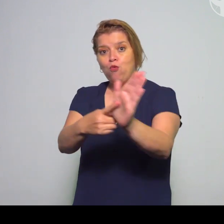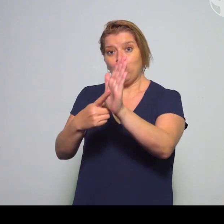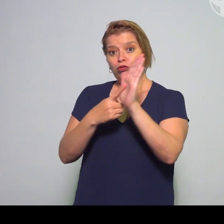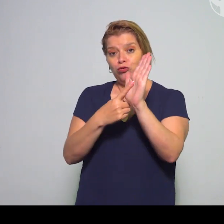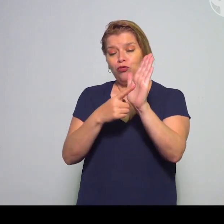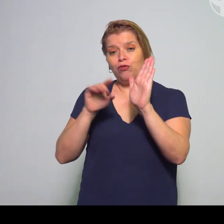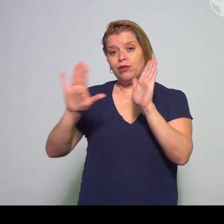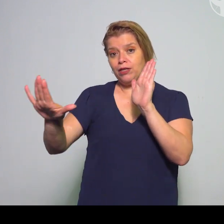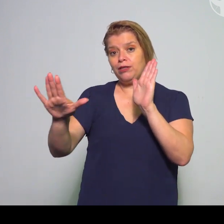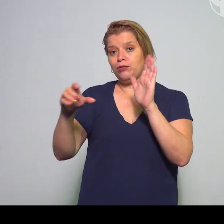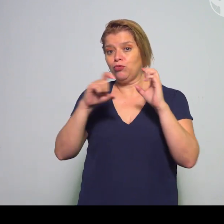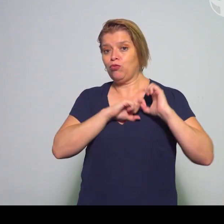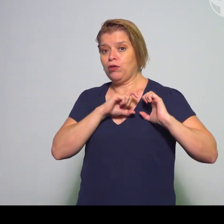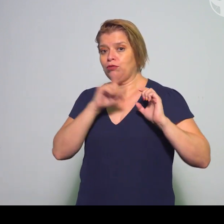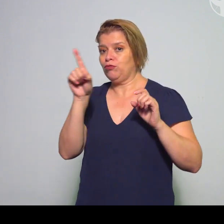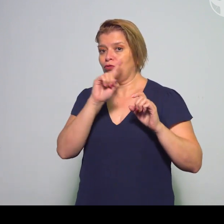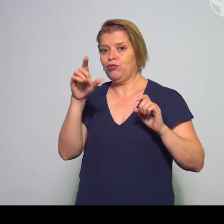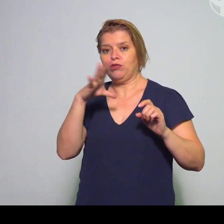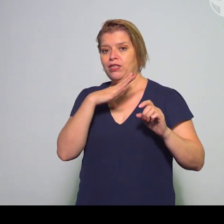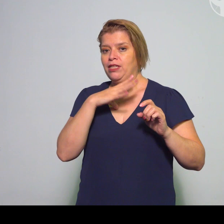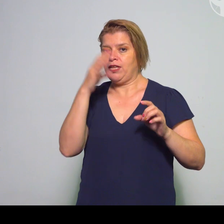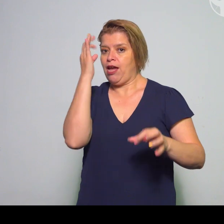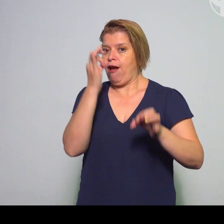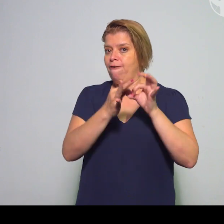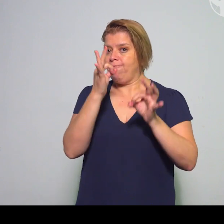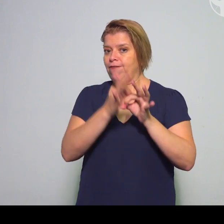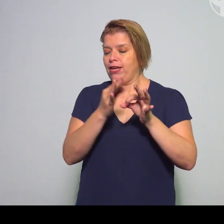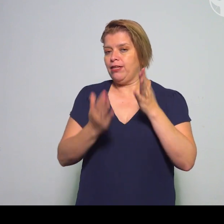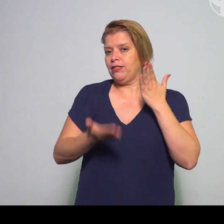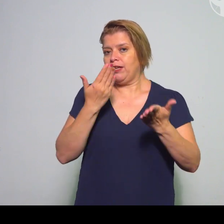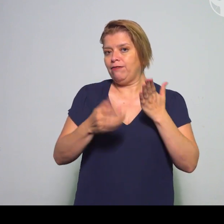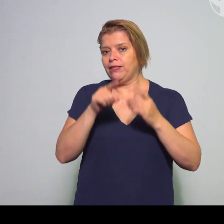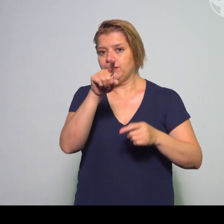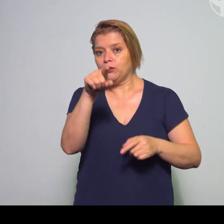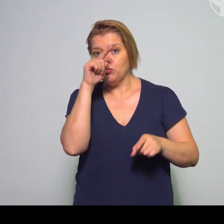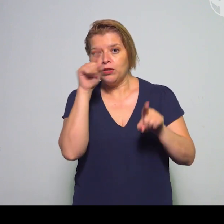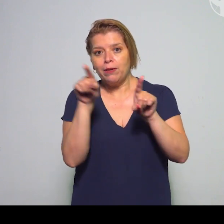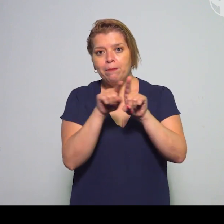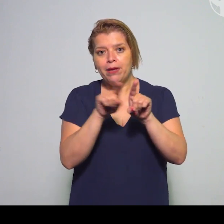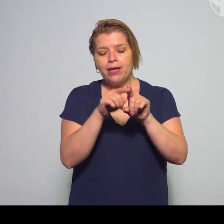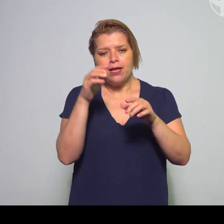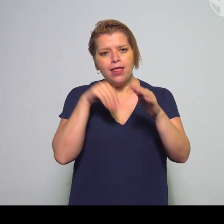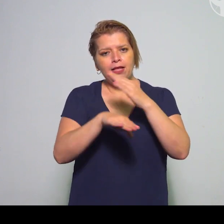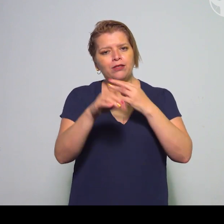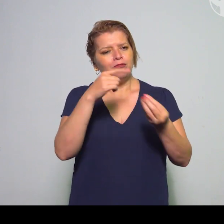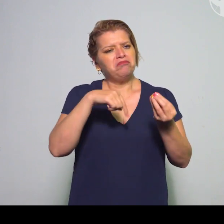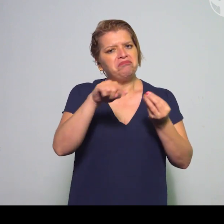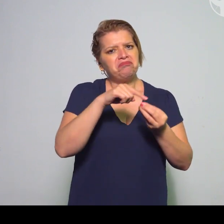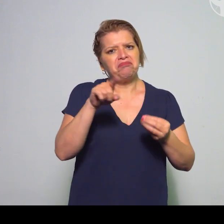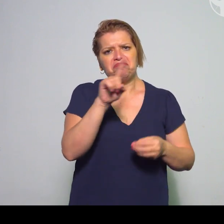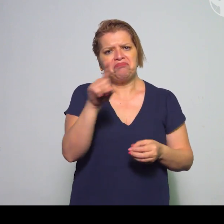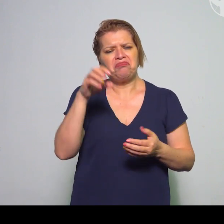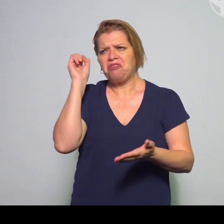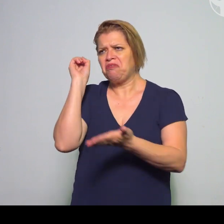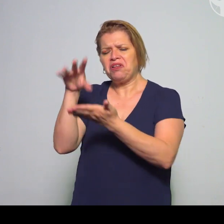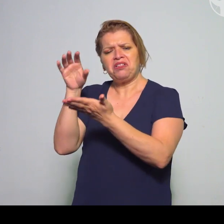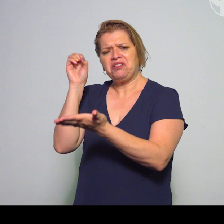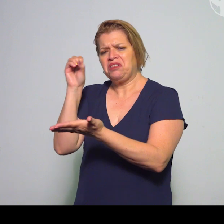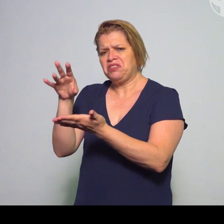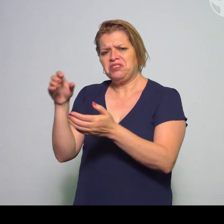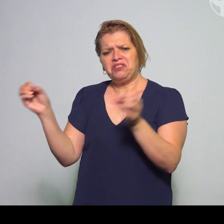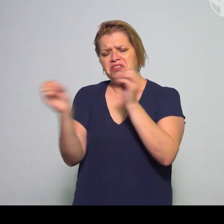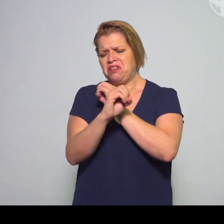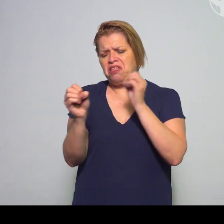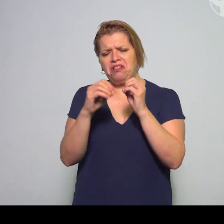en evidencia entonces que su corazón no estaba lleno de fe. Y quizás es lo que ha sucedido en tu vida familiar. Ya no bendices ningún